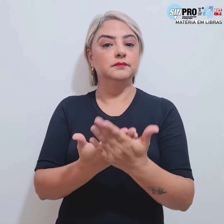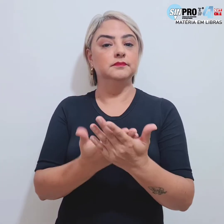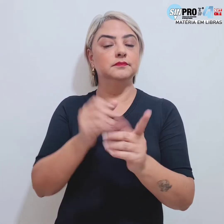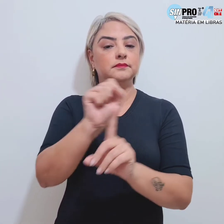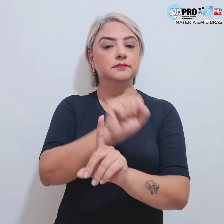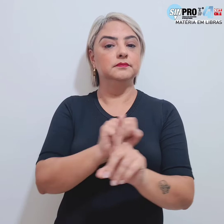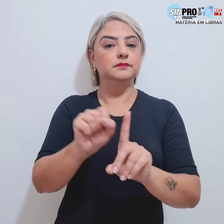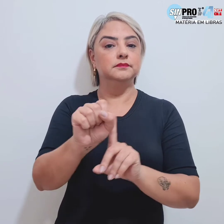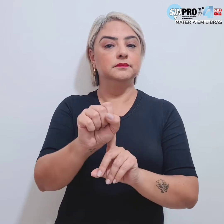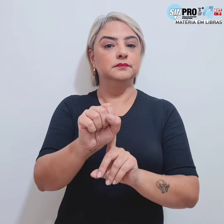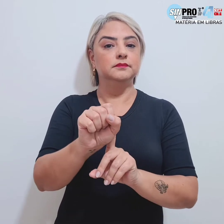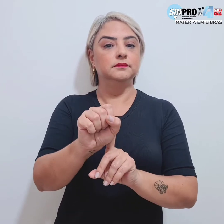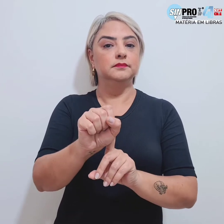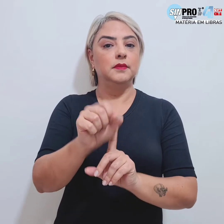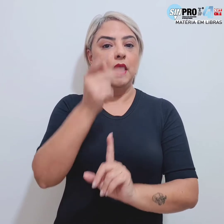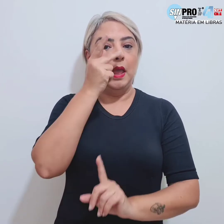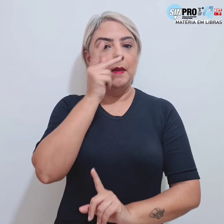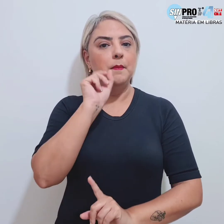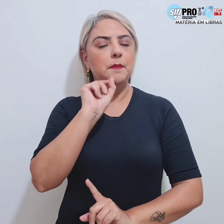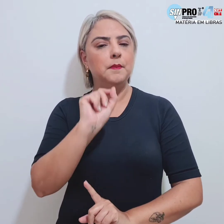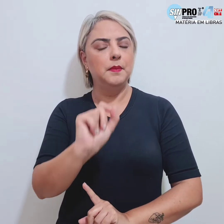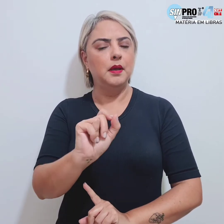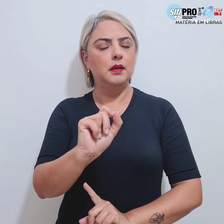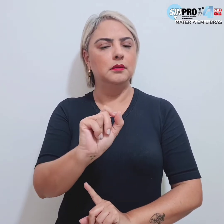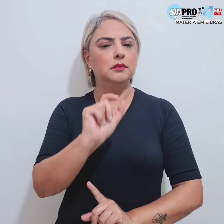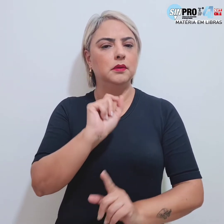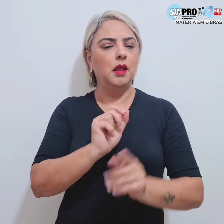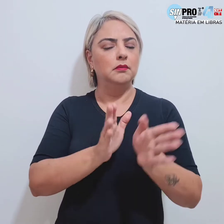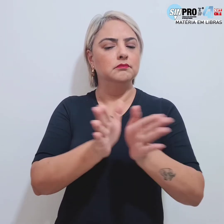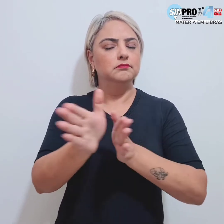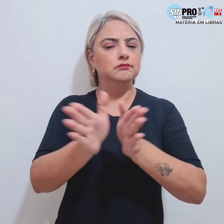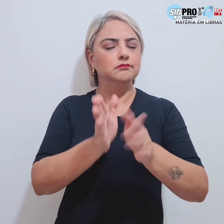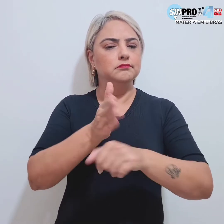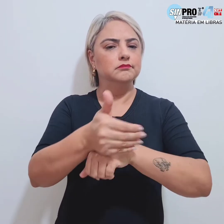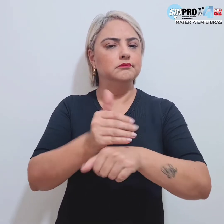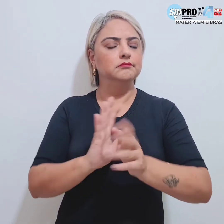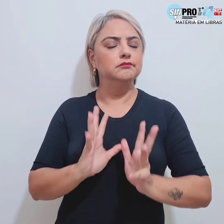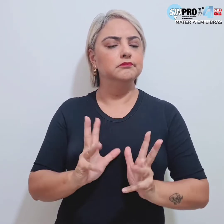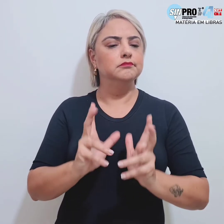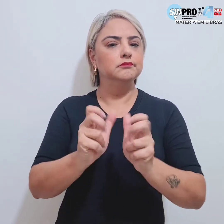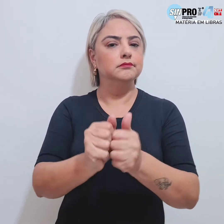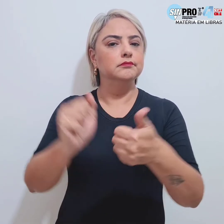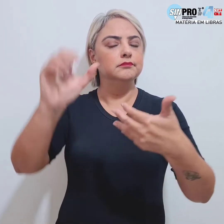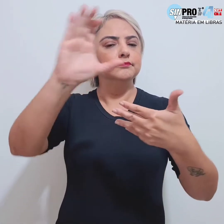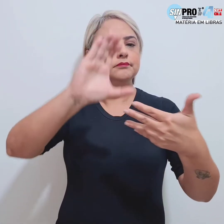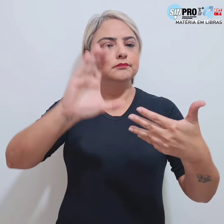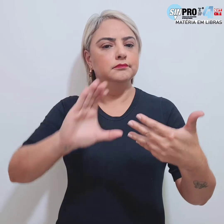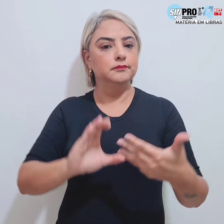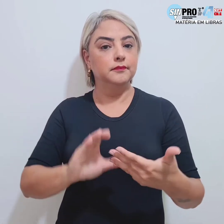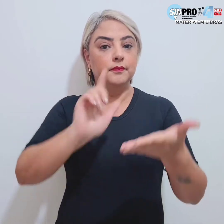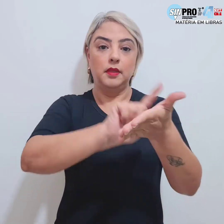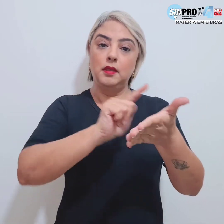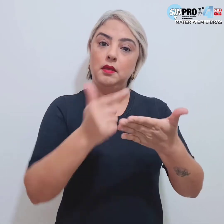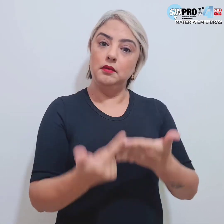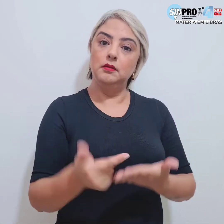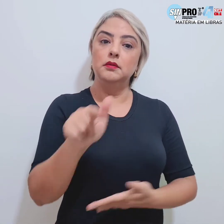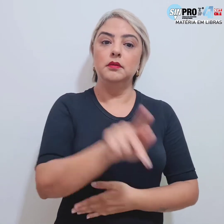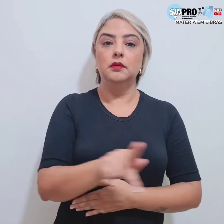sociedade. Para tornar o material acessível a toda categoria, a Folha do Professor também